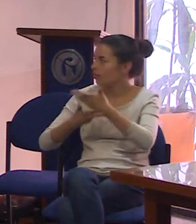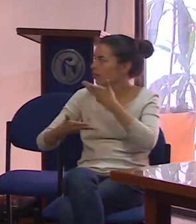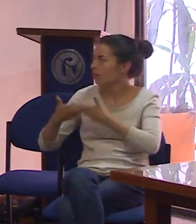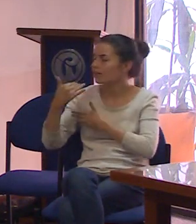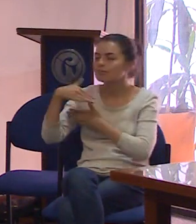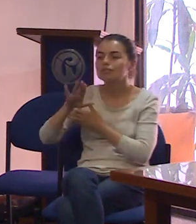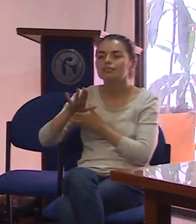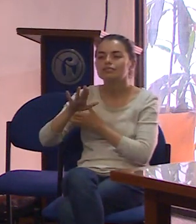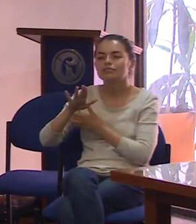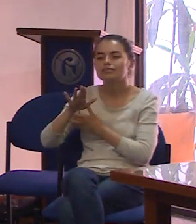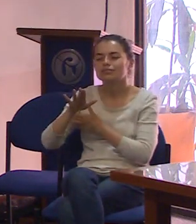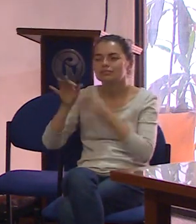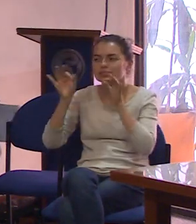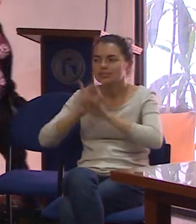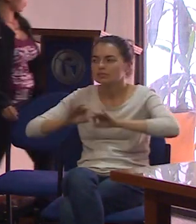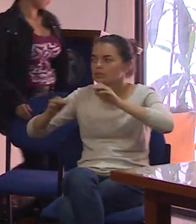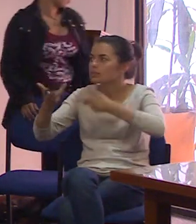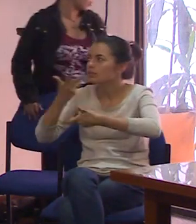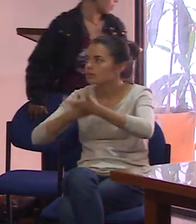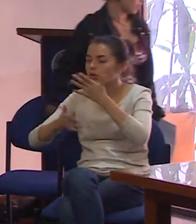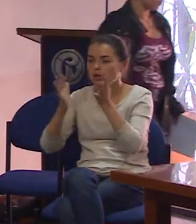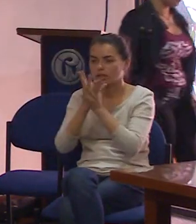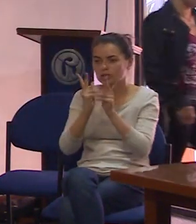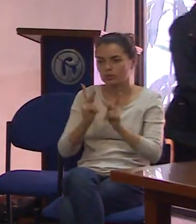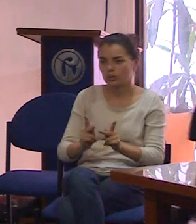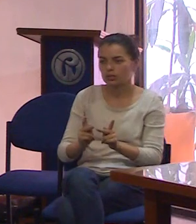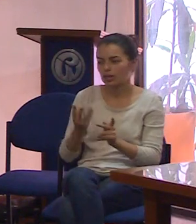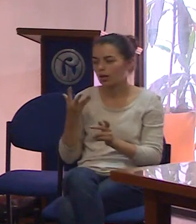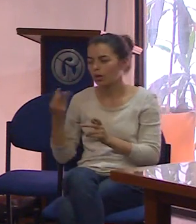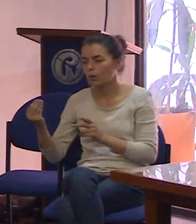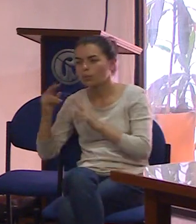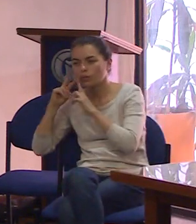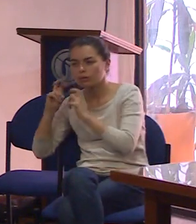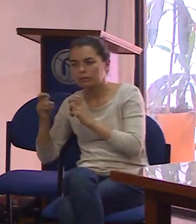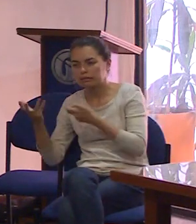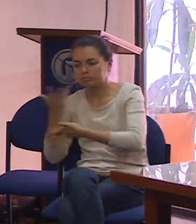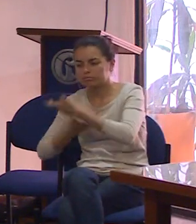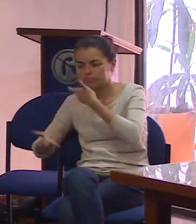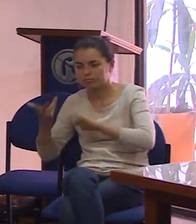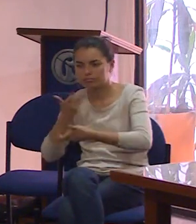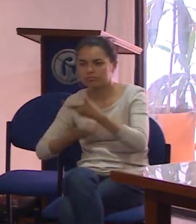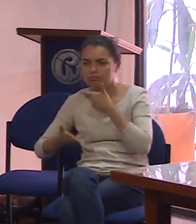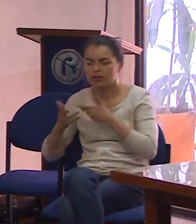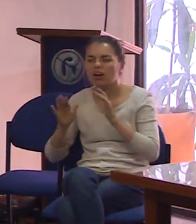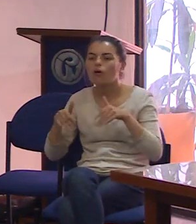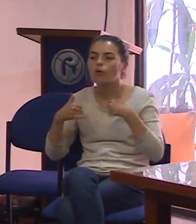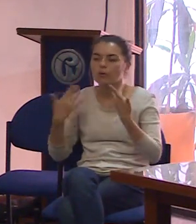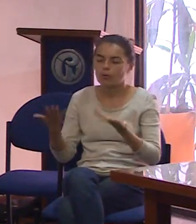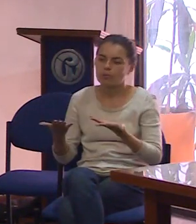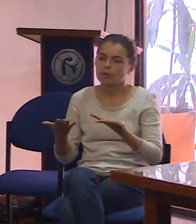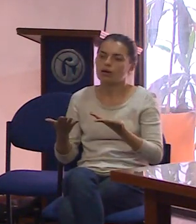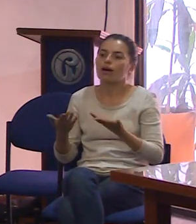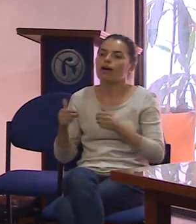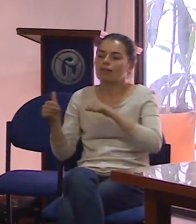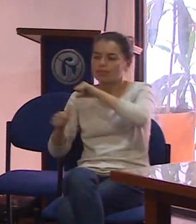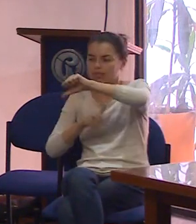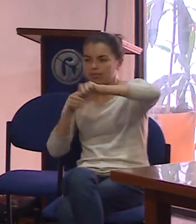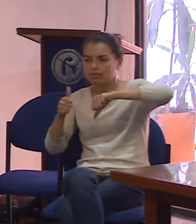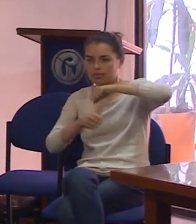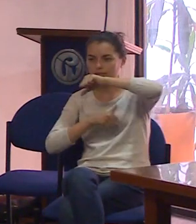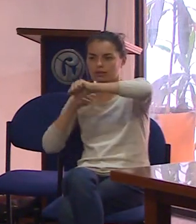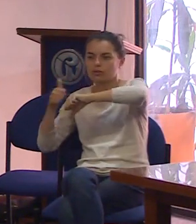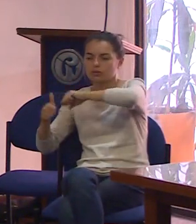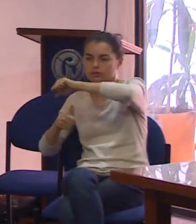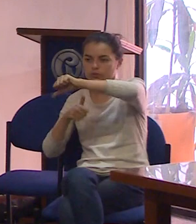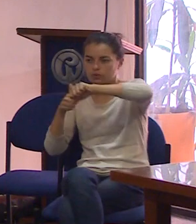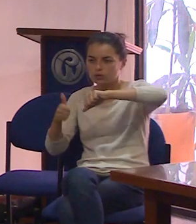la interacción de los estudiantes con los grupos de investigación a través de rotación